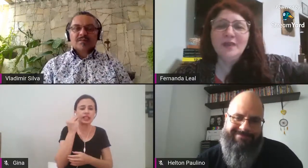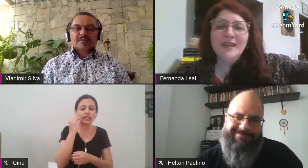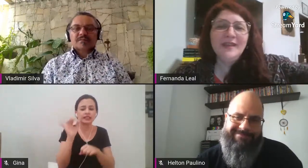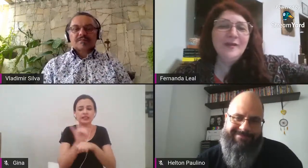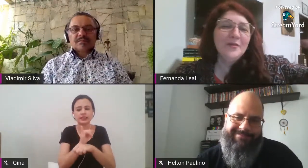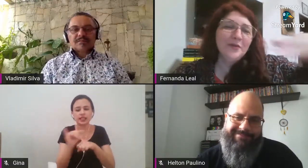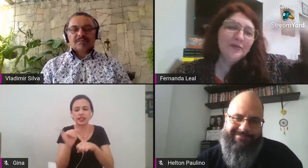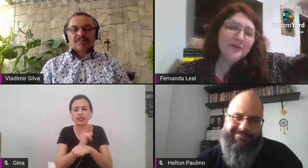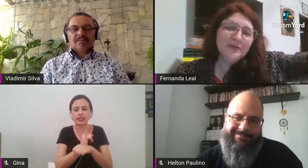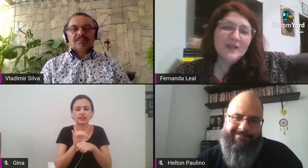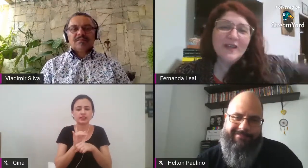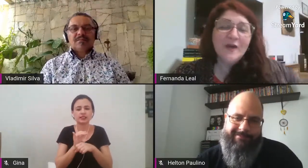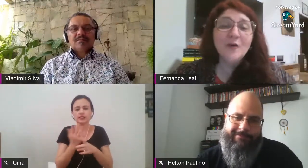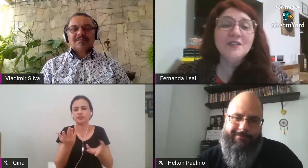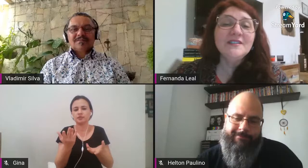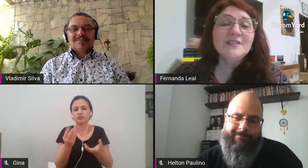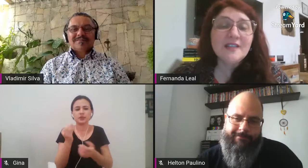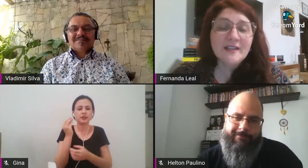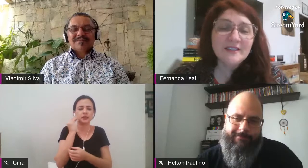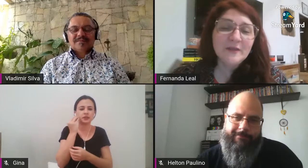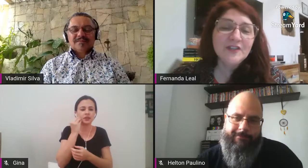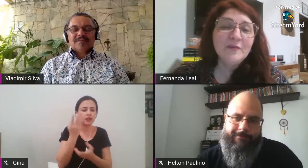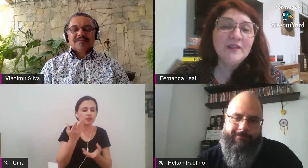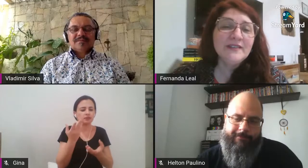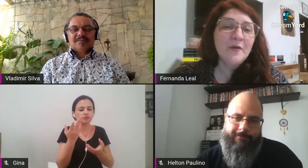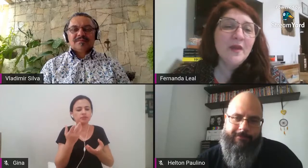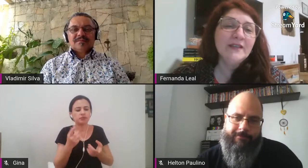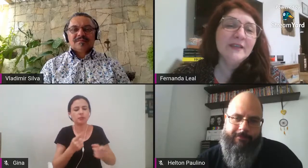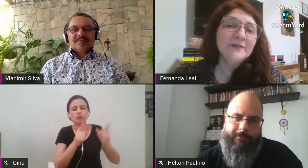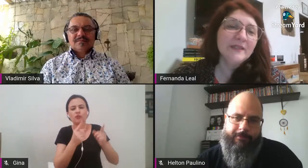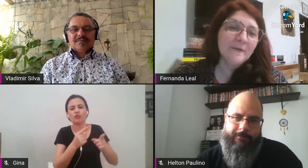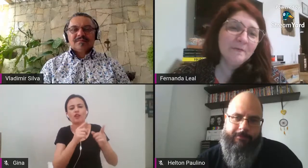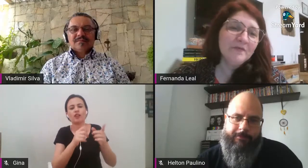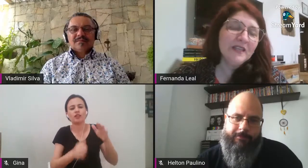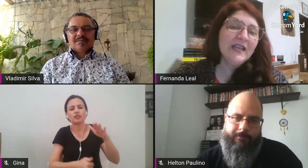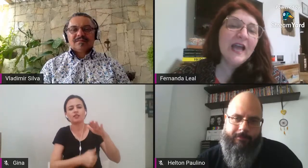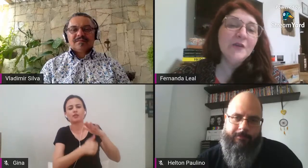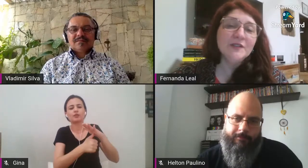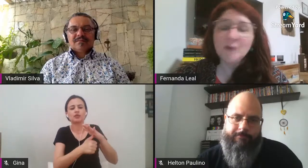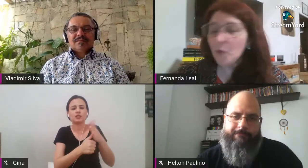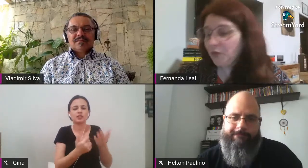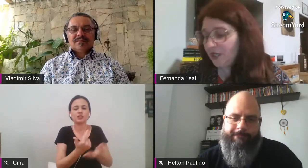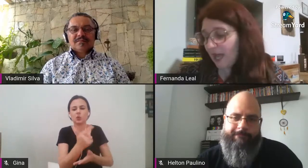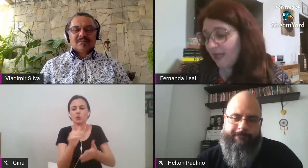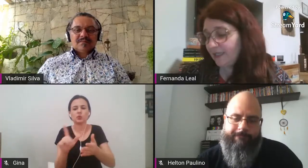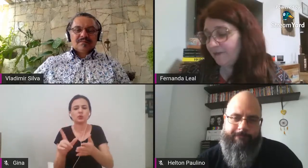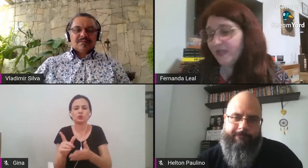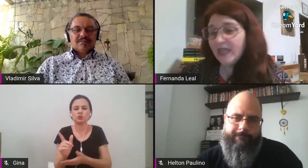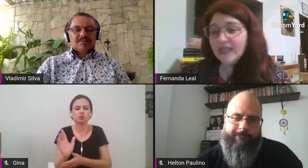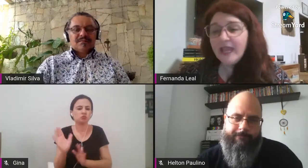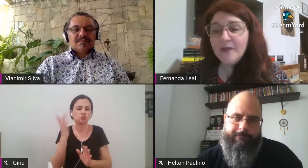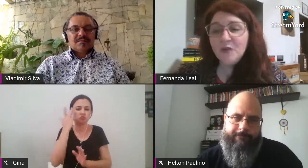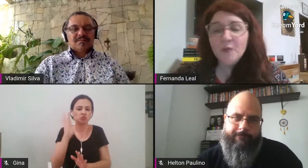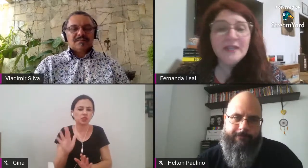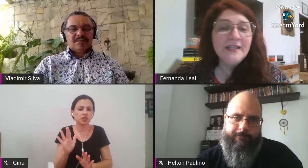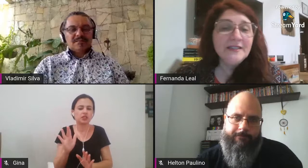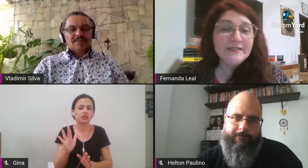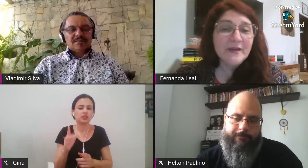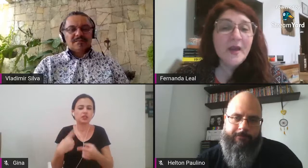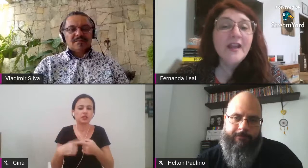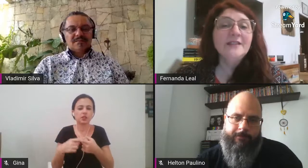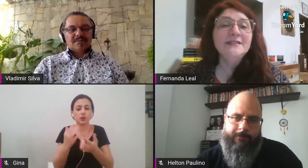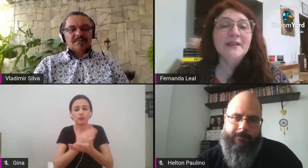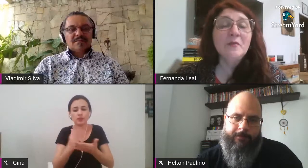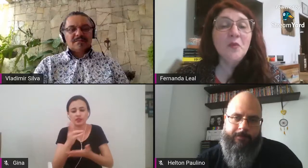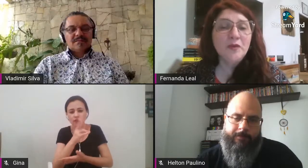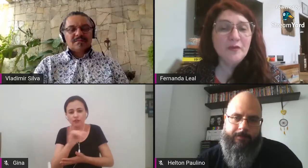com a reitoria ou com outras instâncias, para a gente pensar uma recepção à nossa comunidade. Quero, em nome da